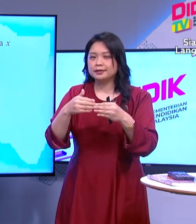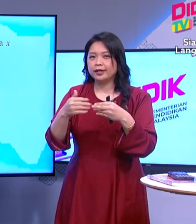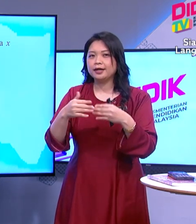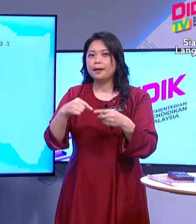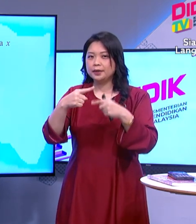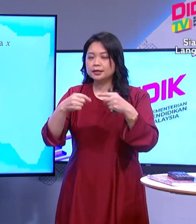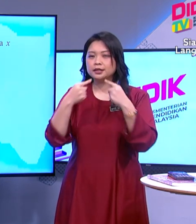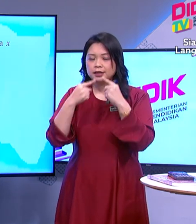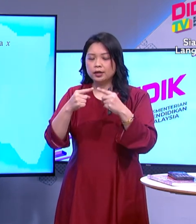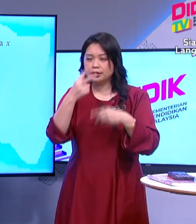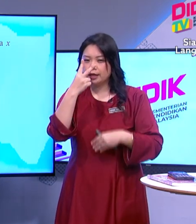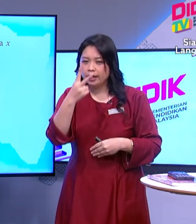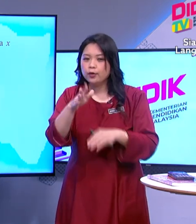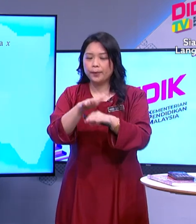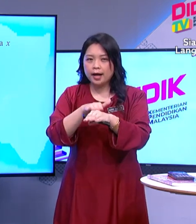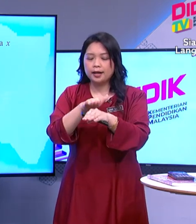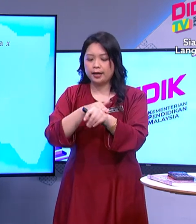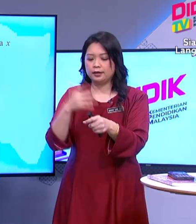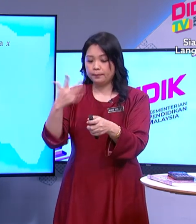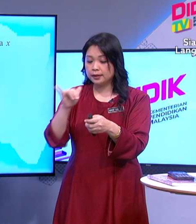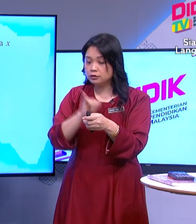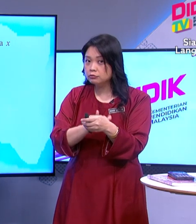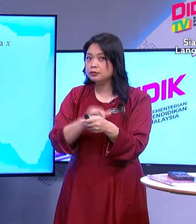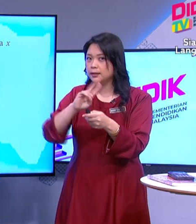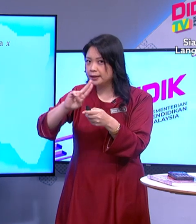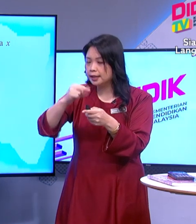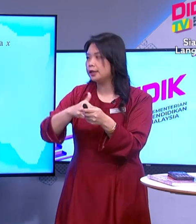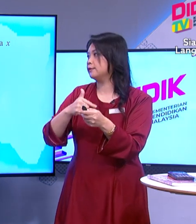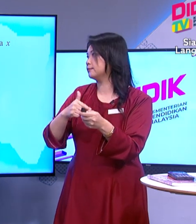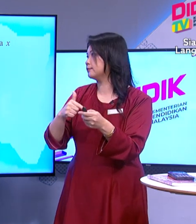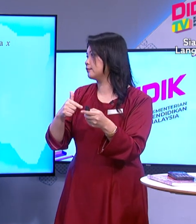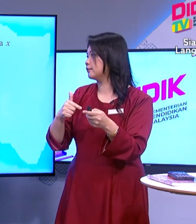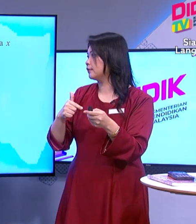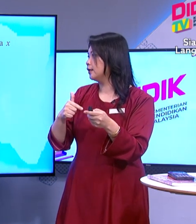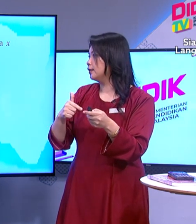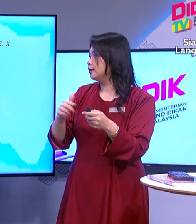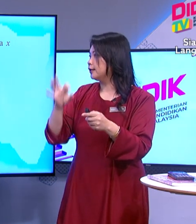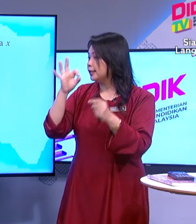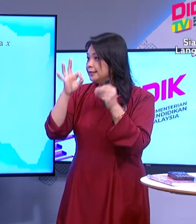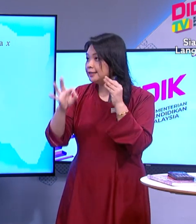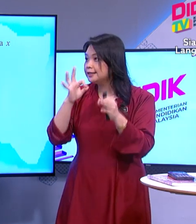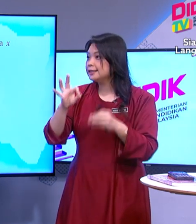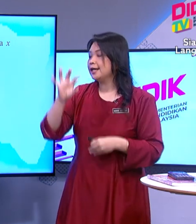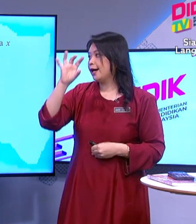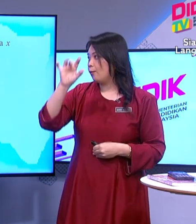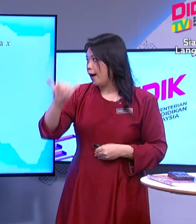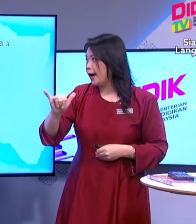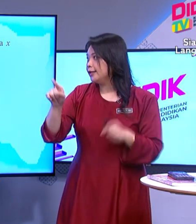Oke bila kita coba kita tengok perlahan-lahan lepas to the pace lagi baik jika W